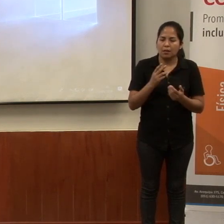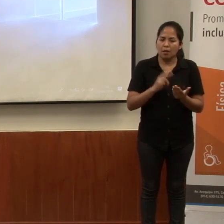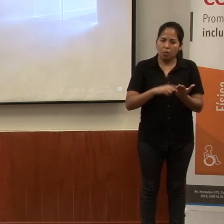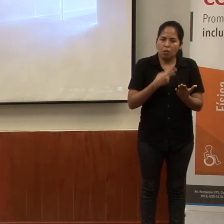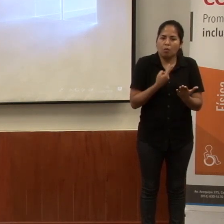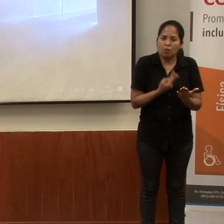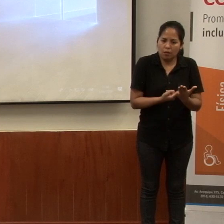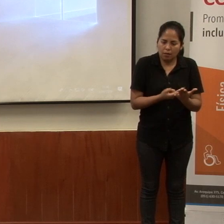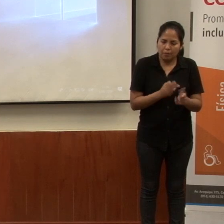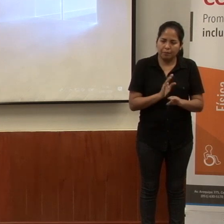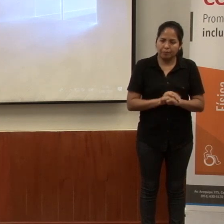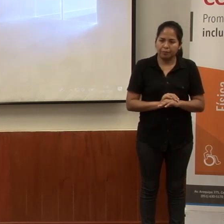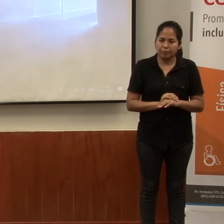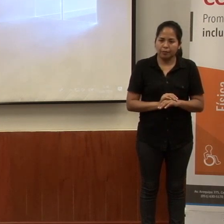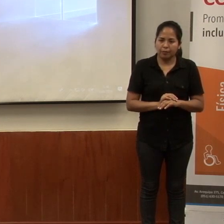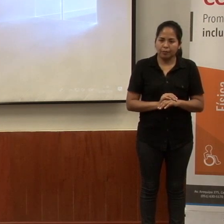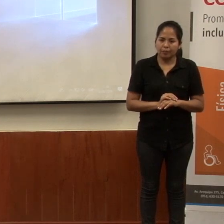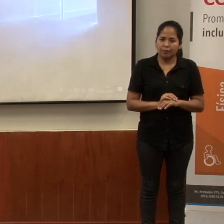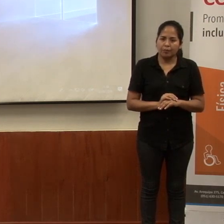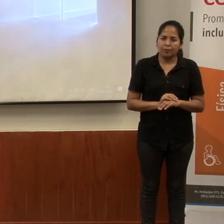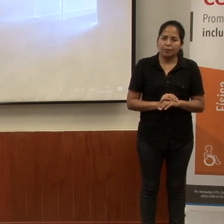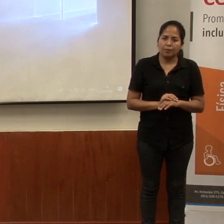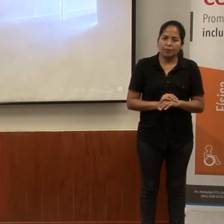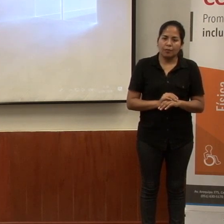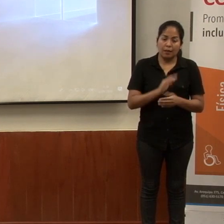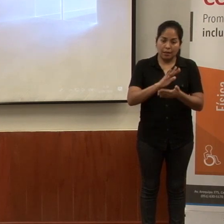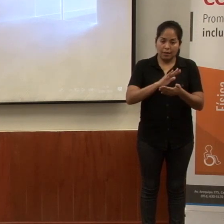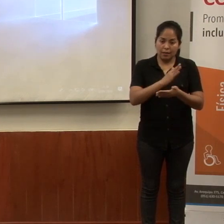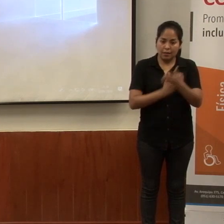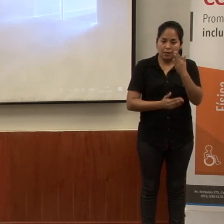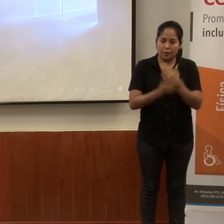contributiva y para el tema del pasaje.